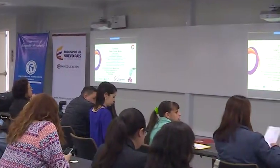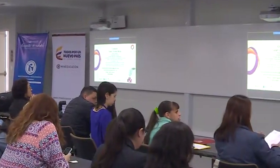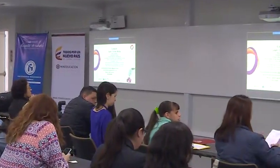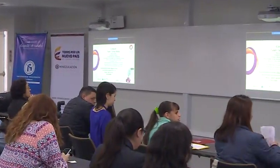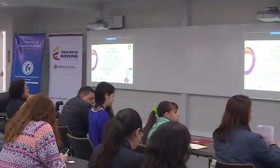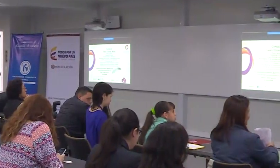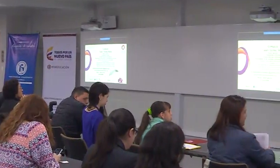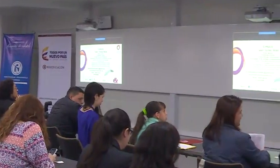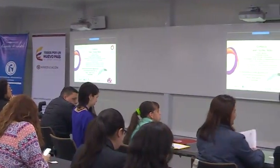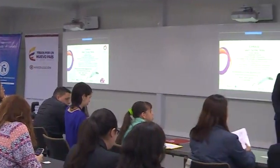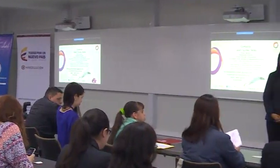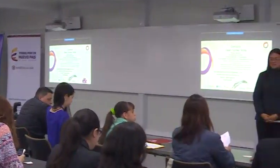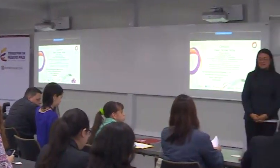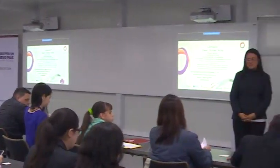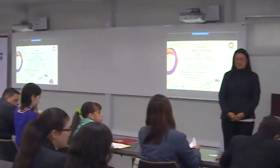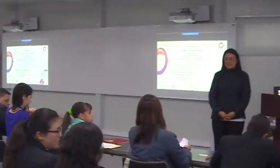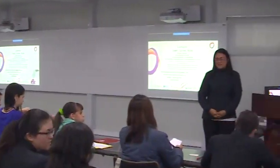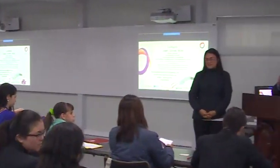bueno